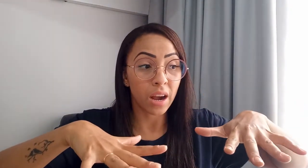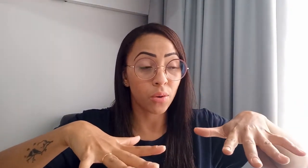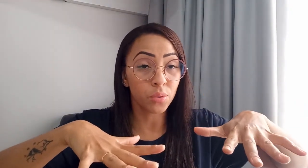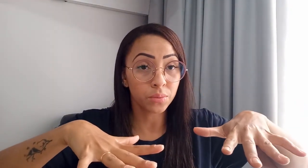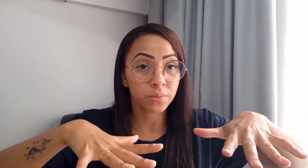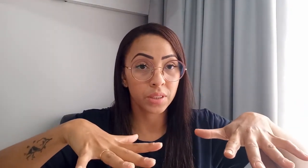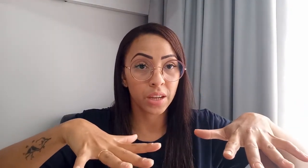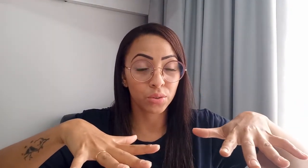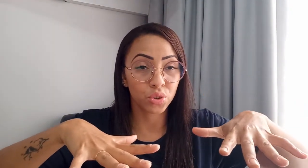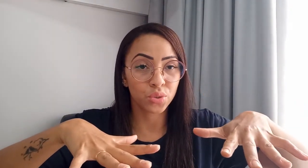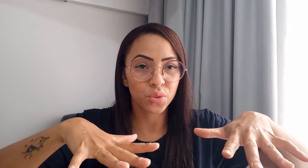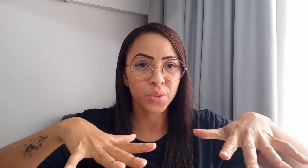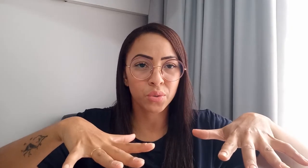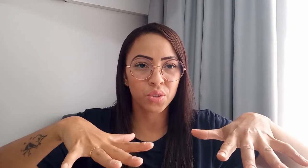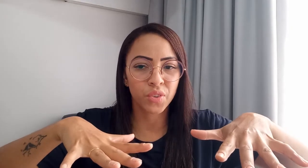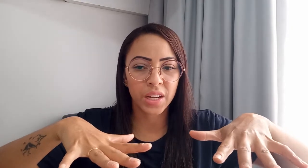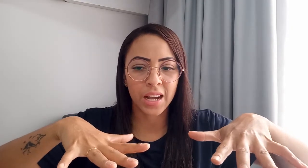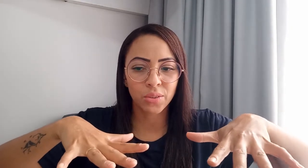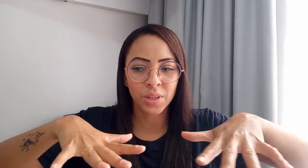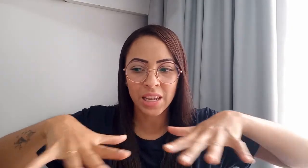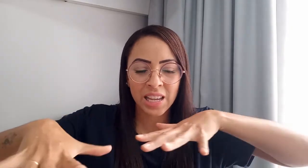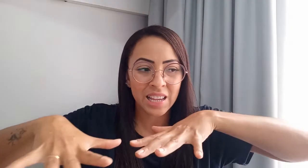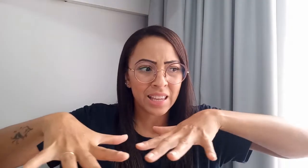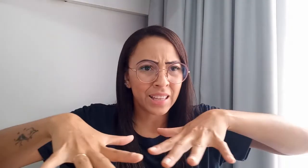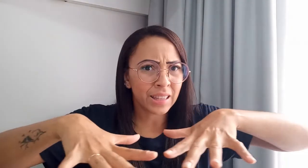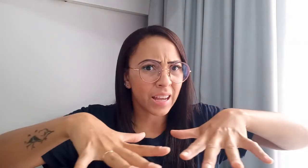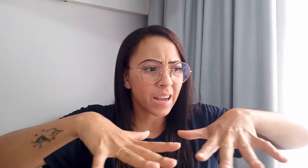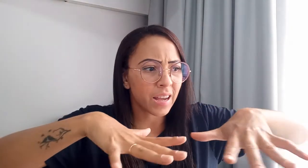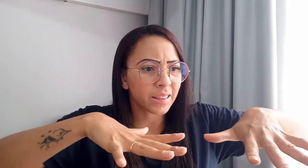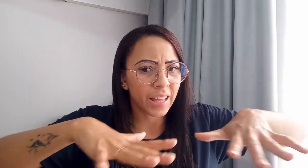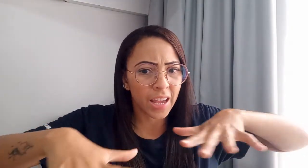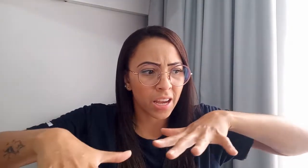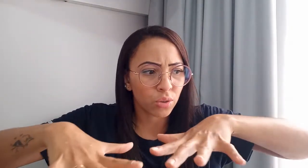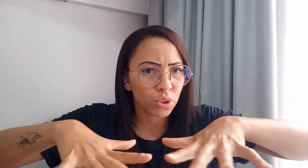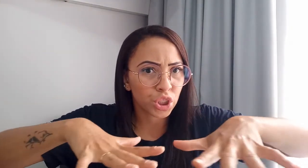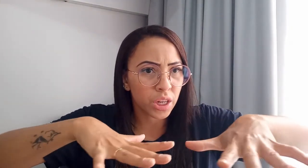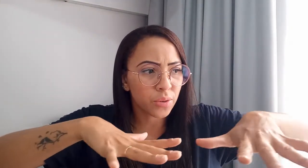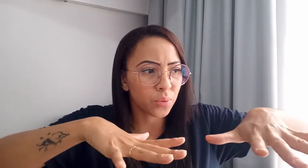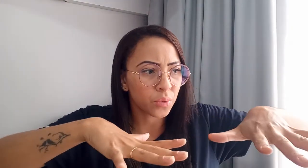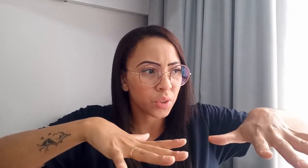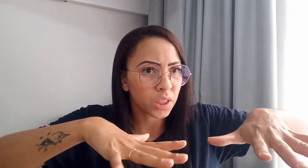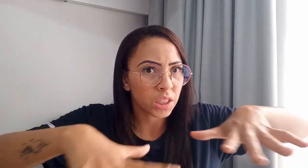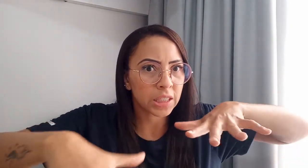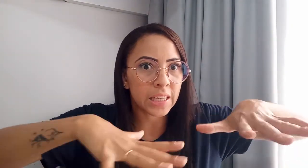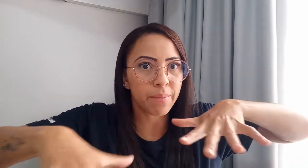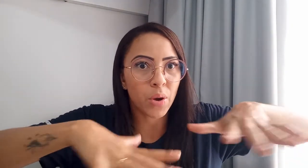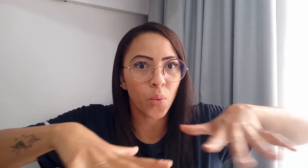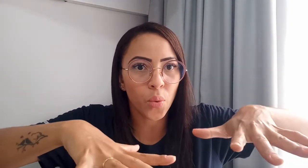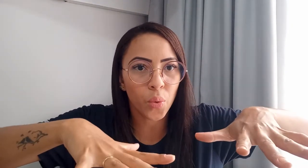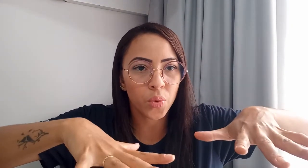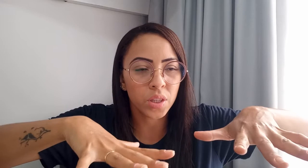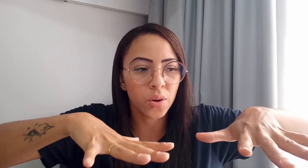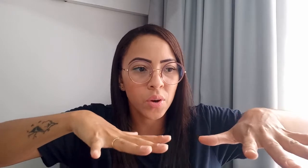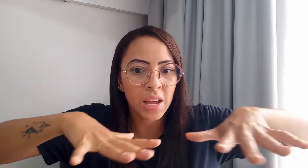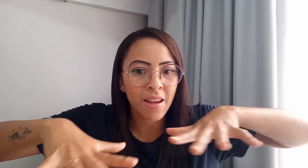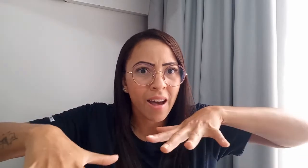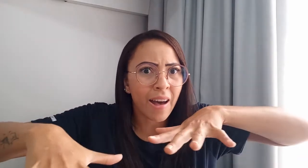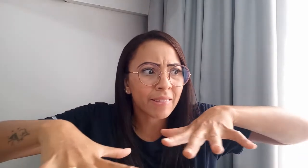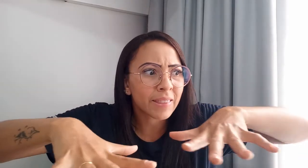local, né, onde Jesus foi crucificado, e lá a terra, o chão, tremeu. Então, a